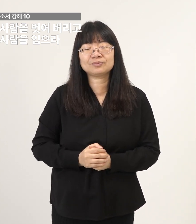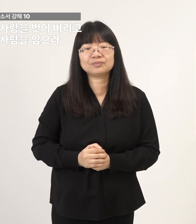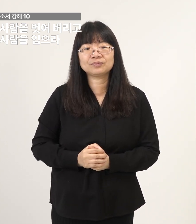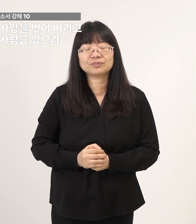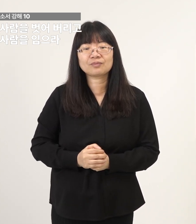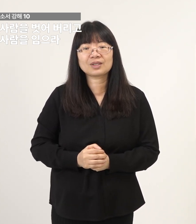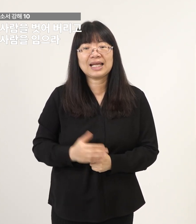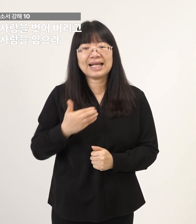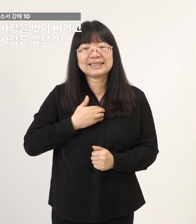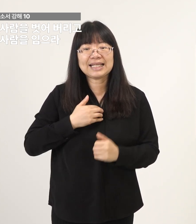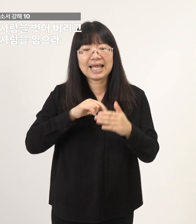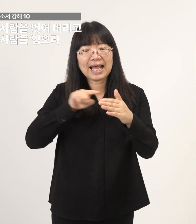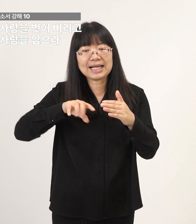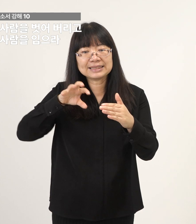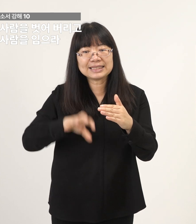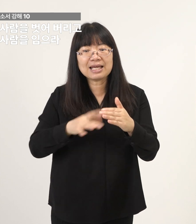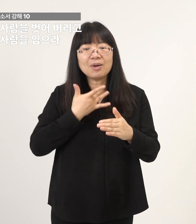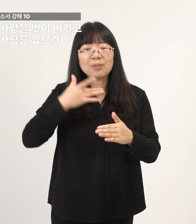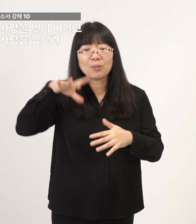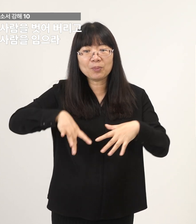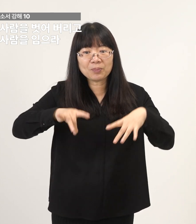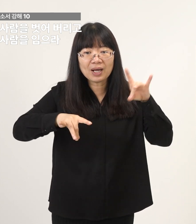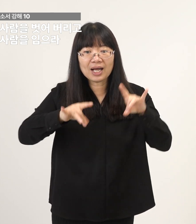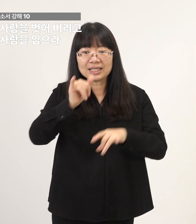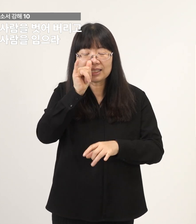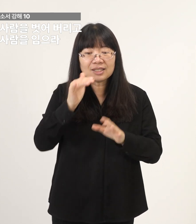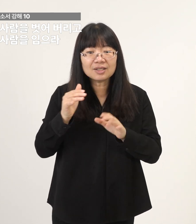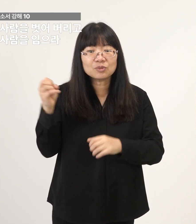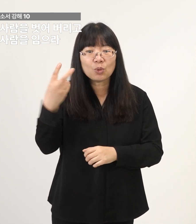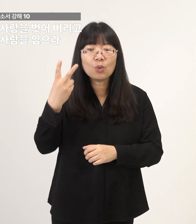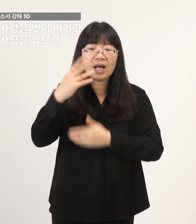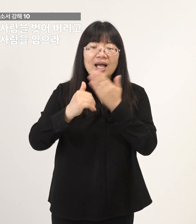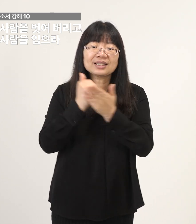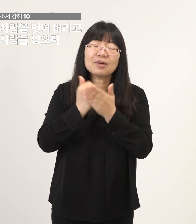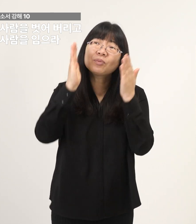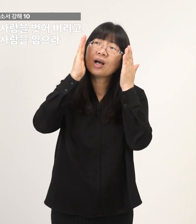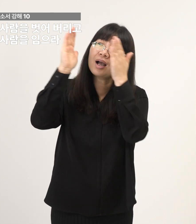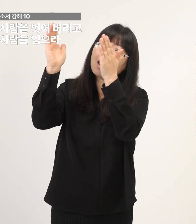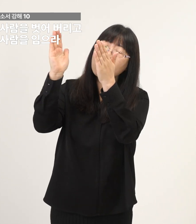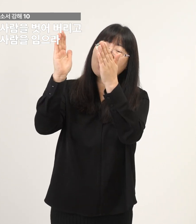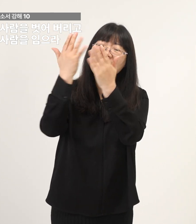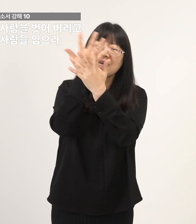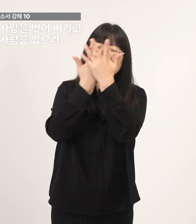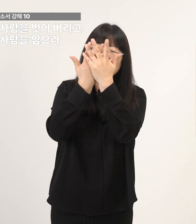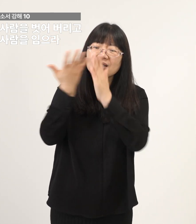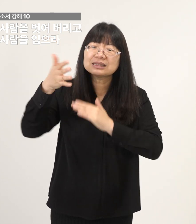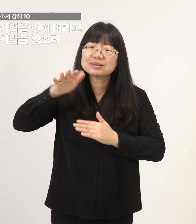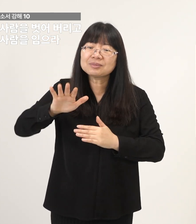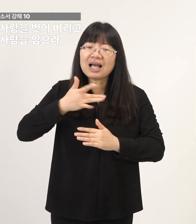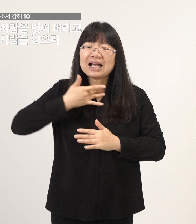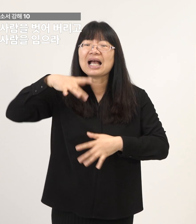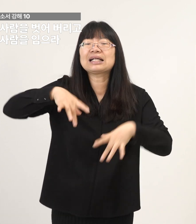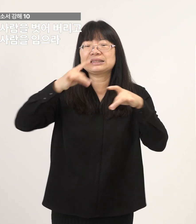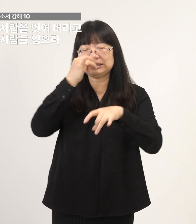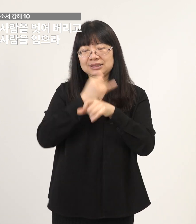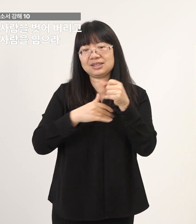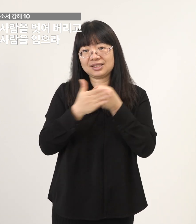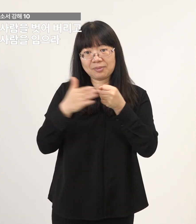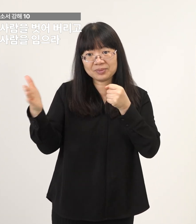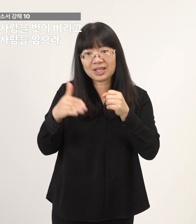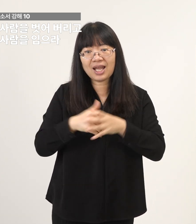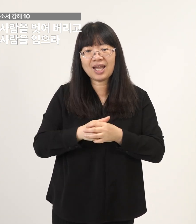뭔가 그래도 내 안에 목마름이 있고 하나님을 향하여 희미하게나마 갈증이 있기